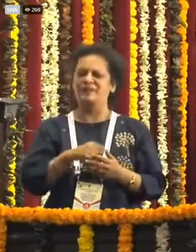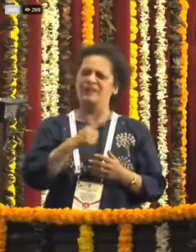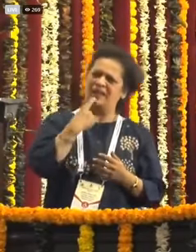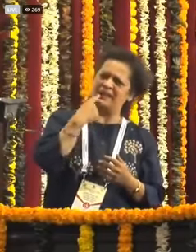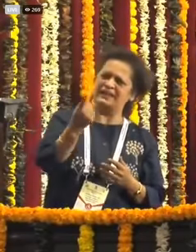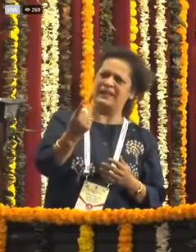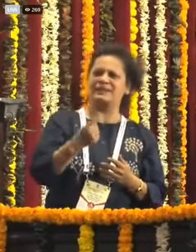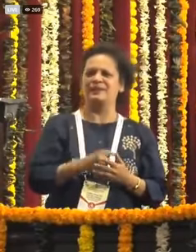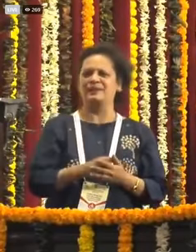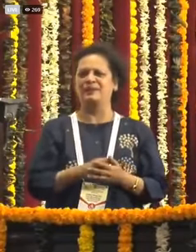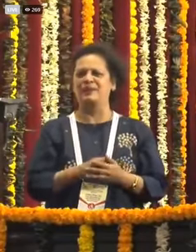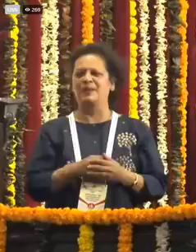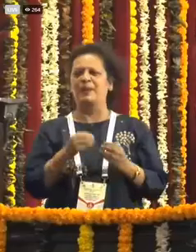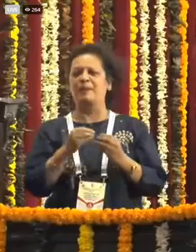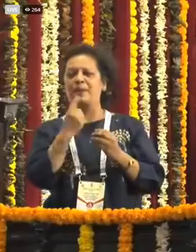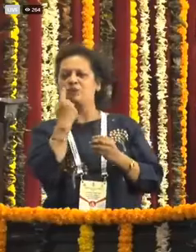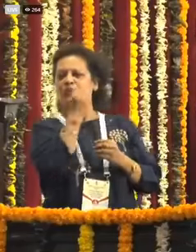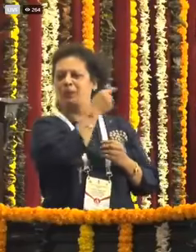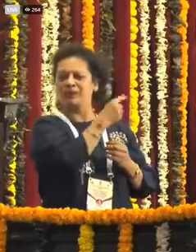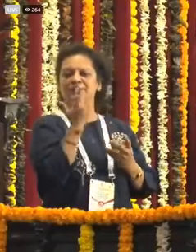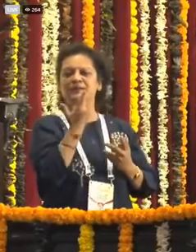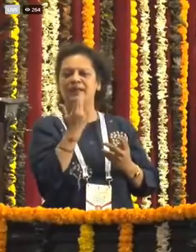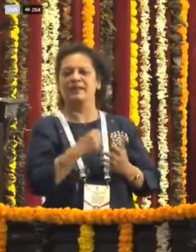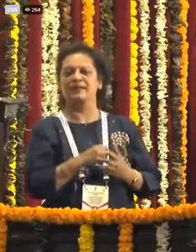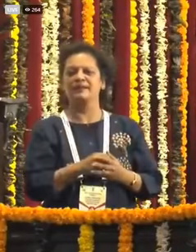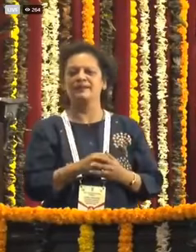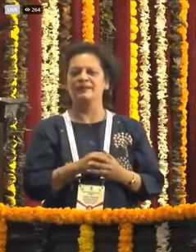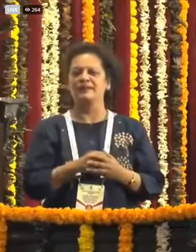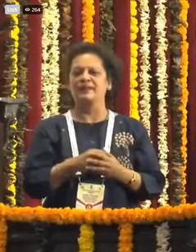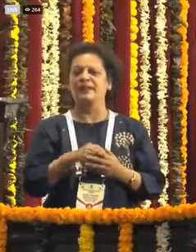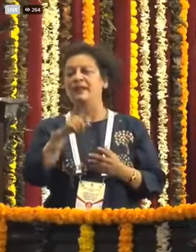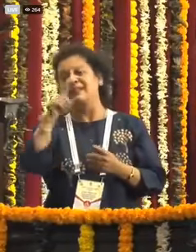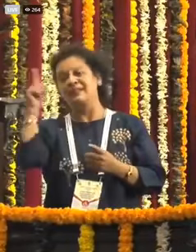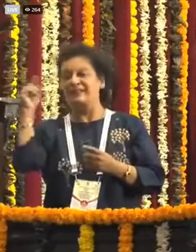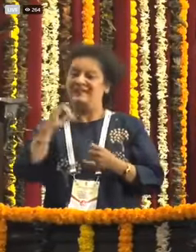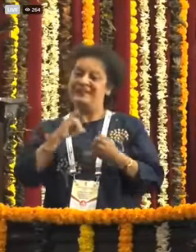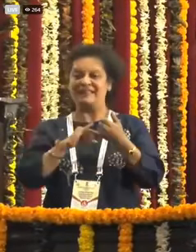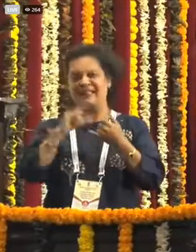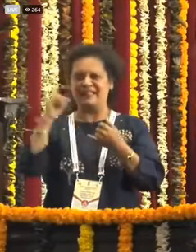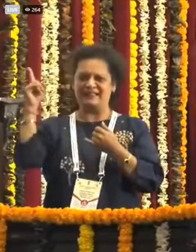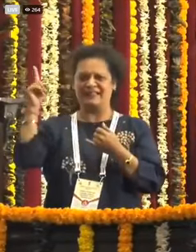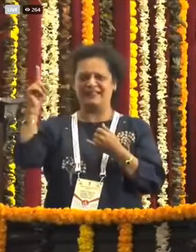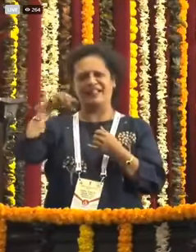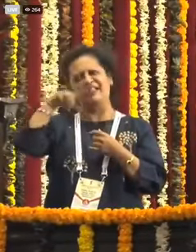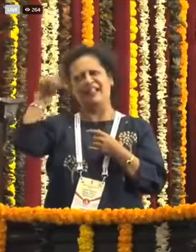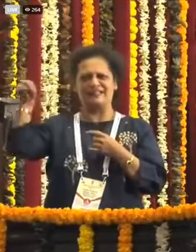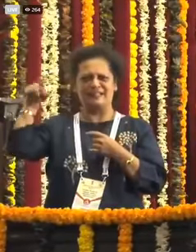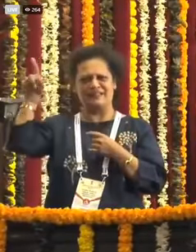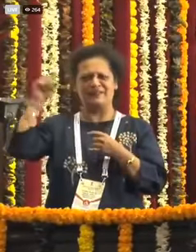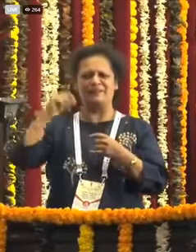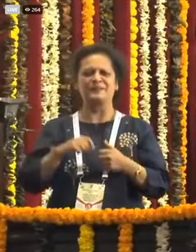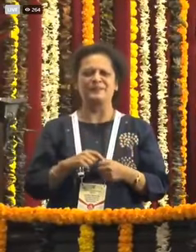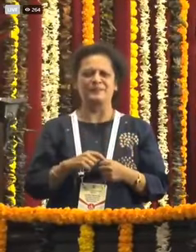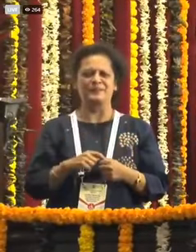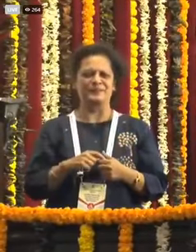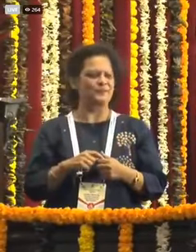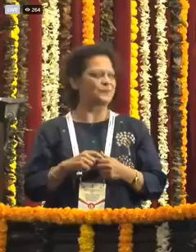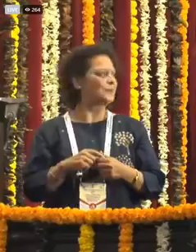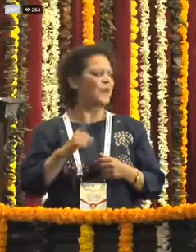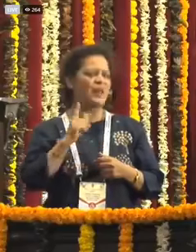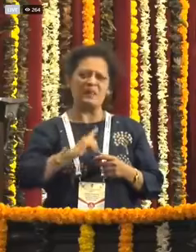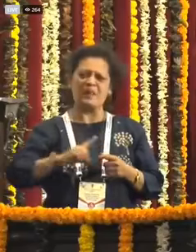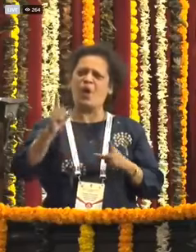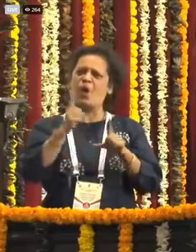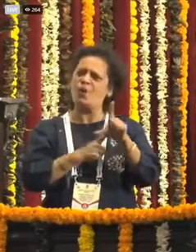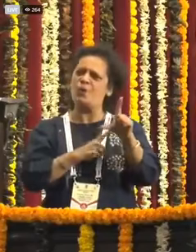सांगू इच्छितो मी बच्चू भाऊला मगाशी सांगितलं की खासदार म्हणून त्यांच्या लोकसभा मतदारसंघामध्ये